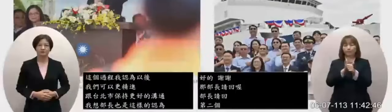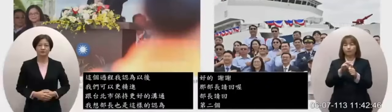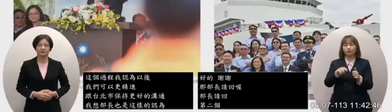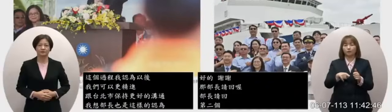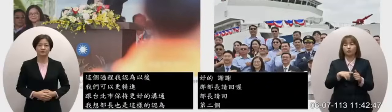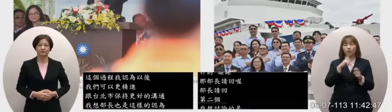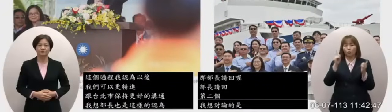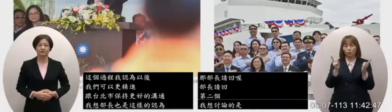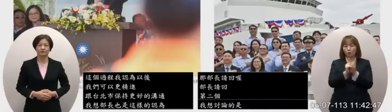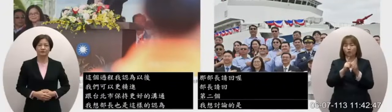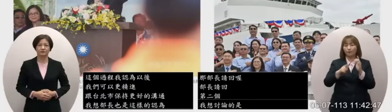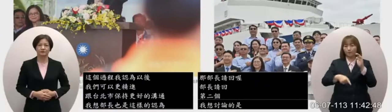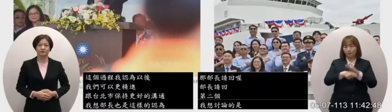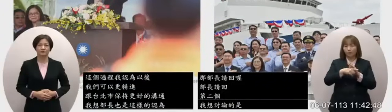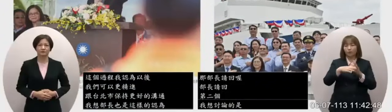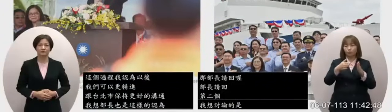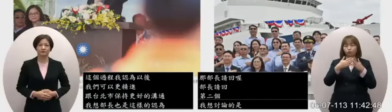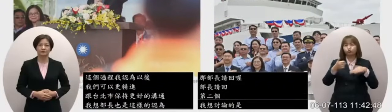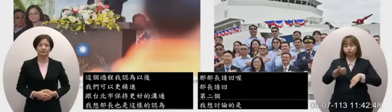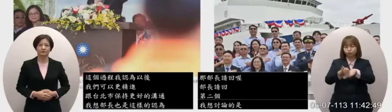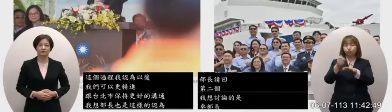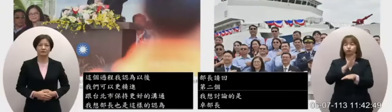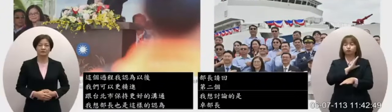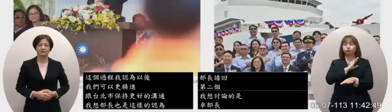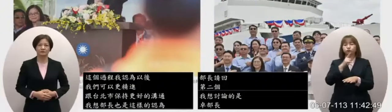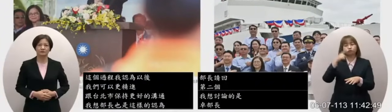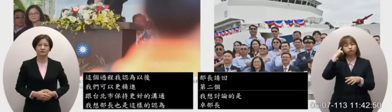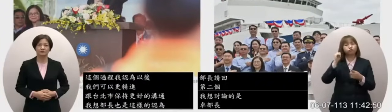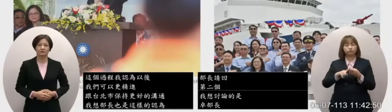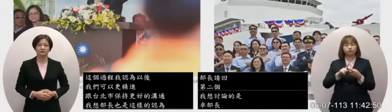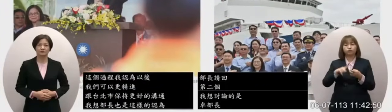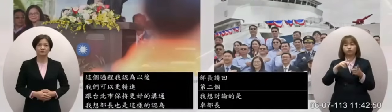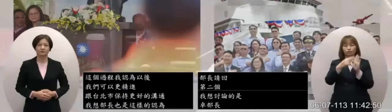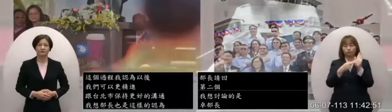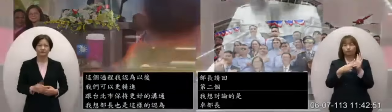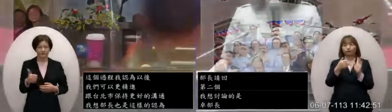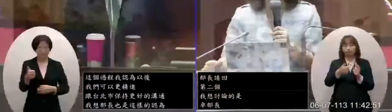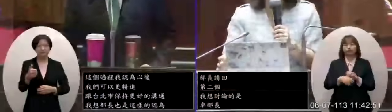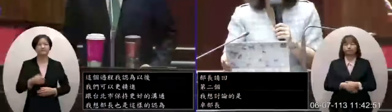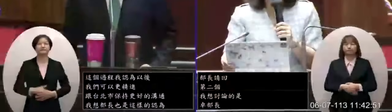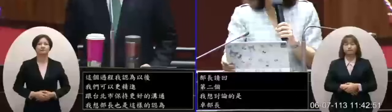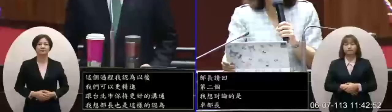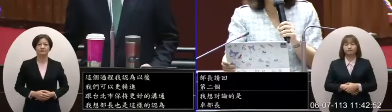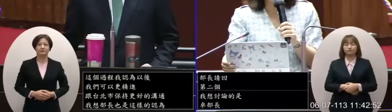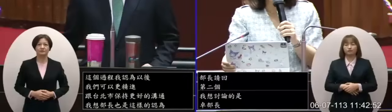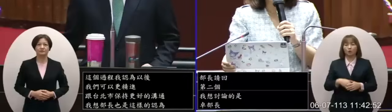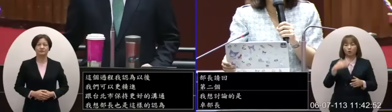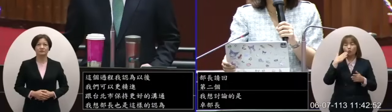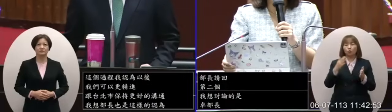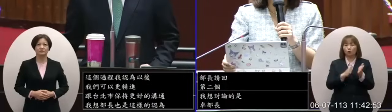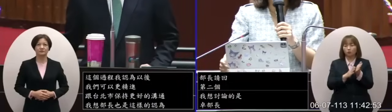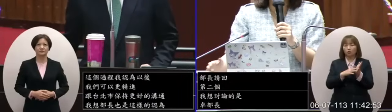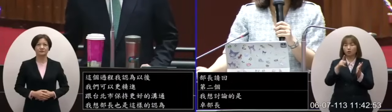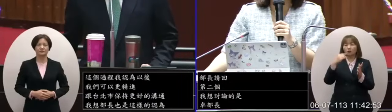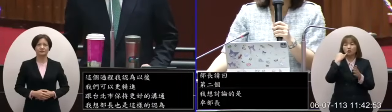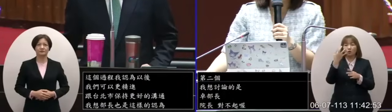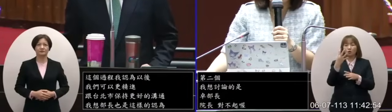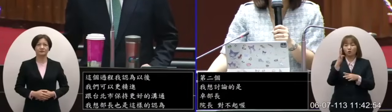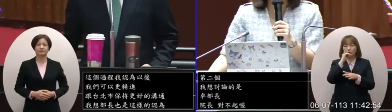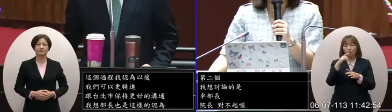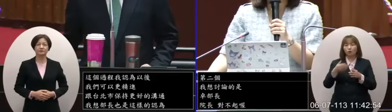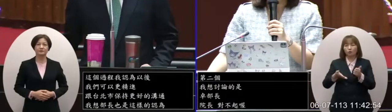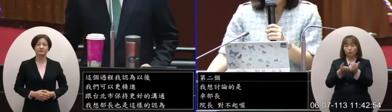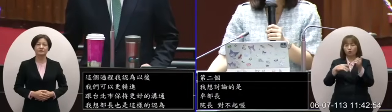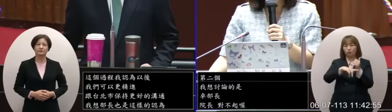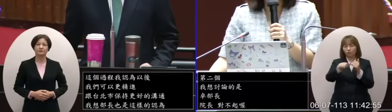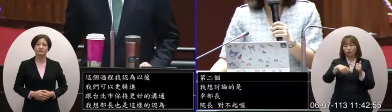说遇到不法该驱逐就驱逐，我是非常认同您这样子的一个说法的。 谢谢。 那去鼓励海巡弟兄我也觉得很